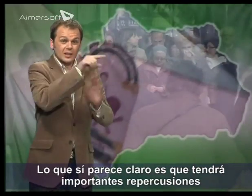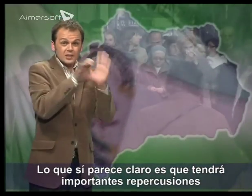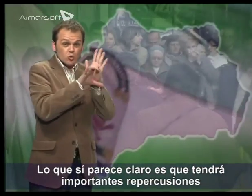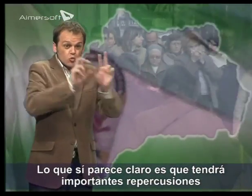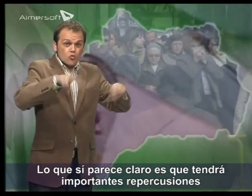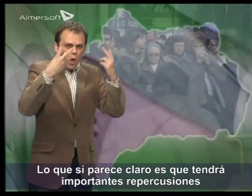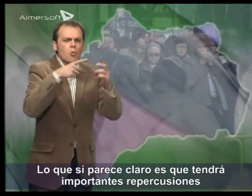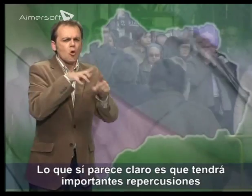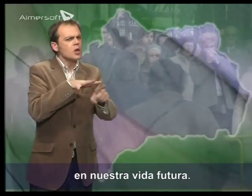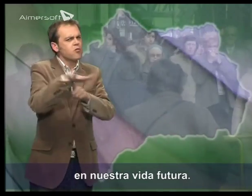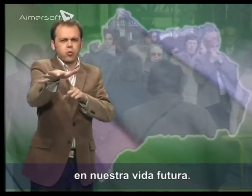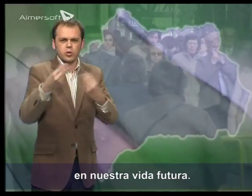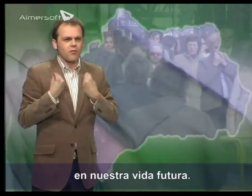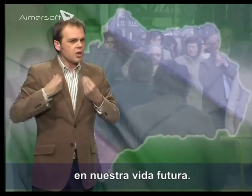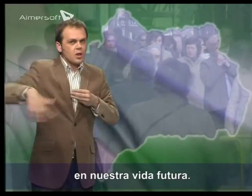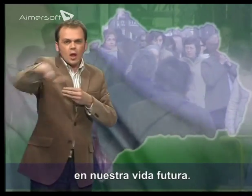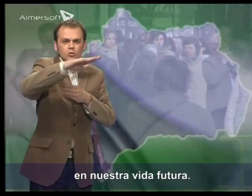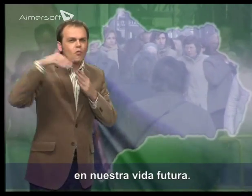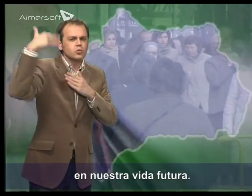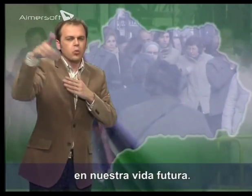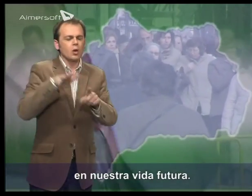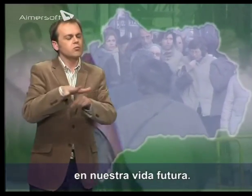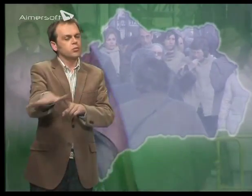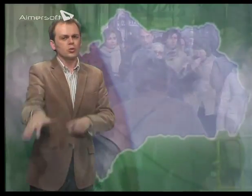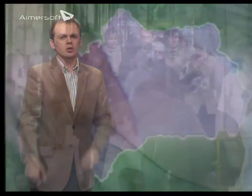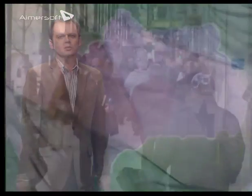importantes repercusiones en nuestra vida futura.